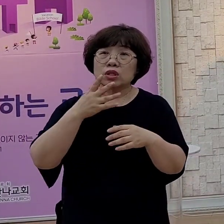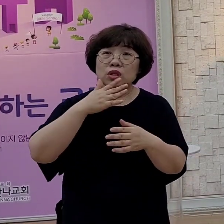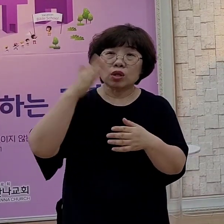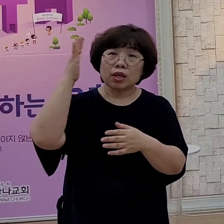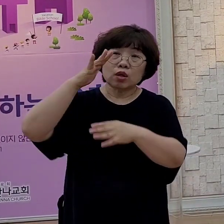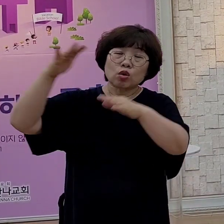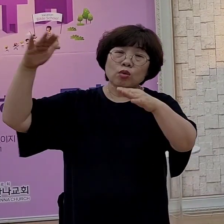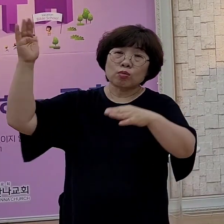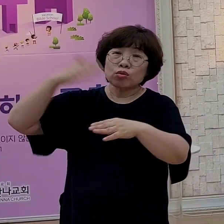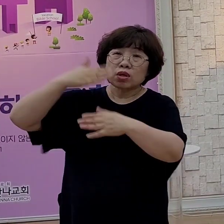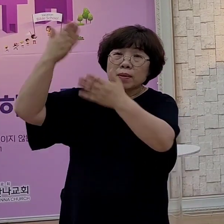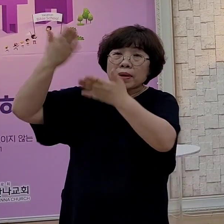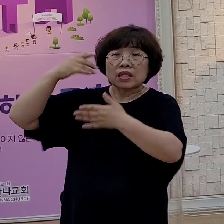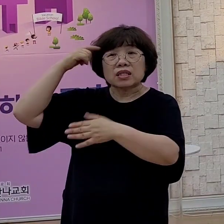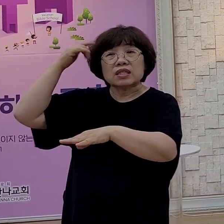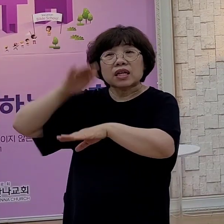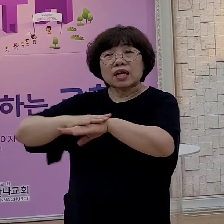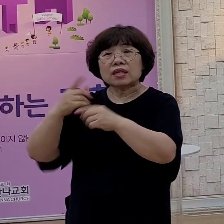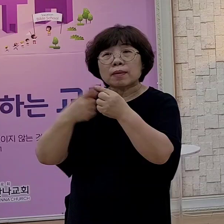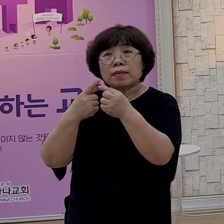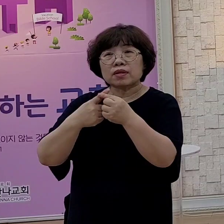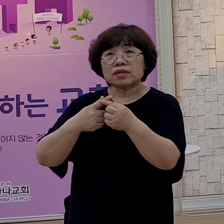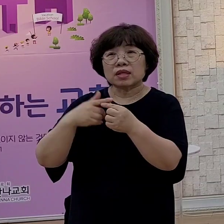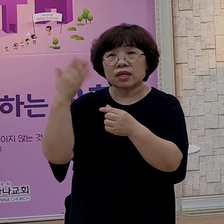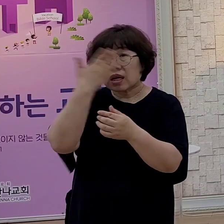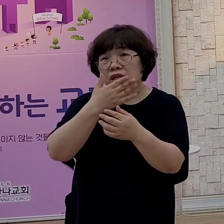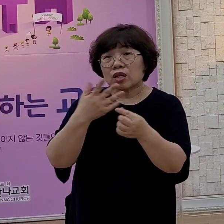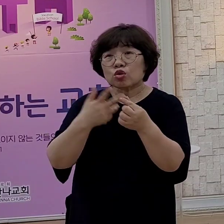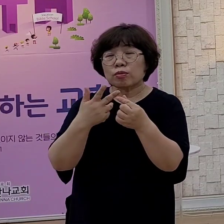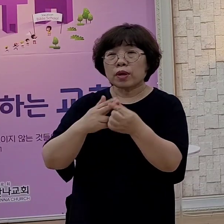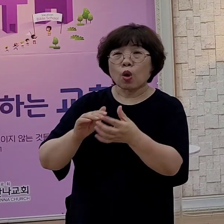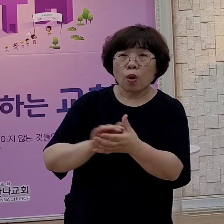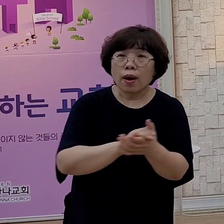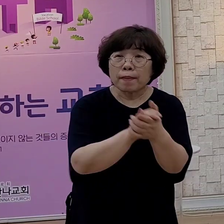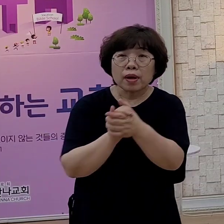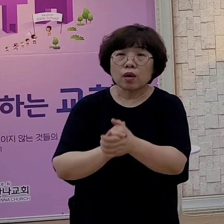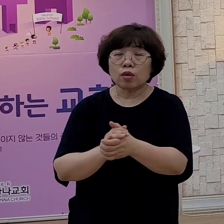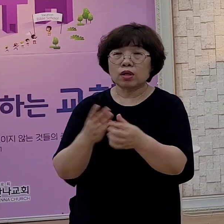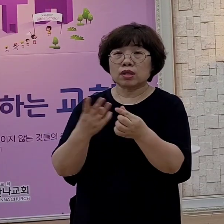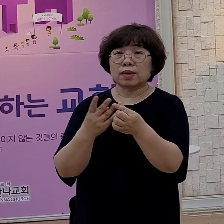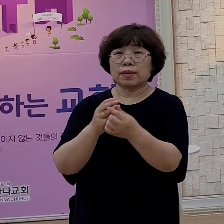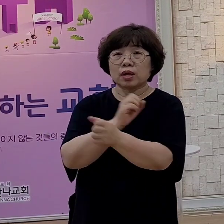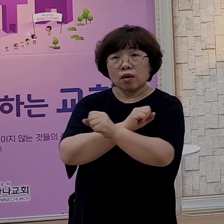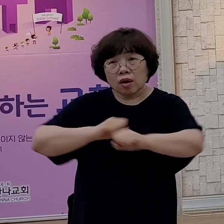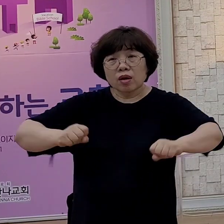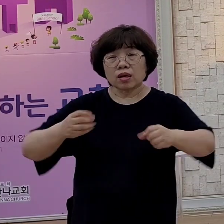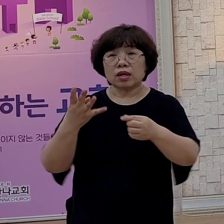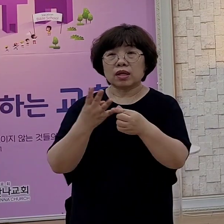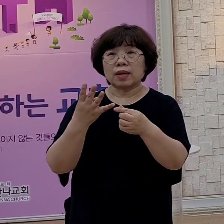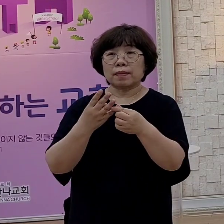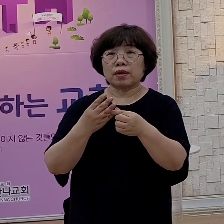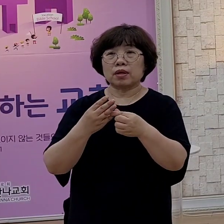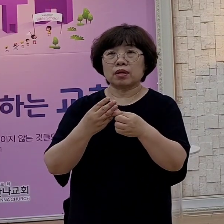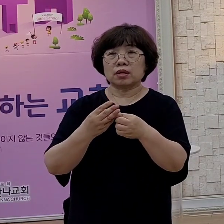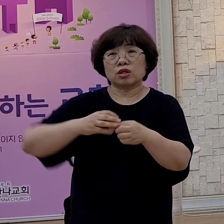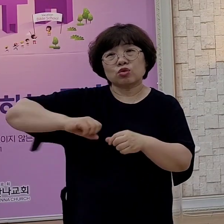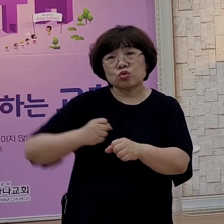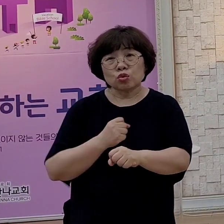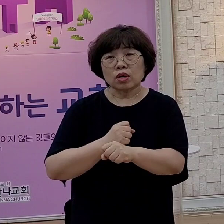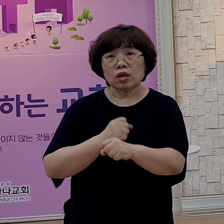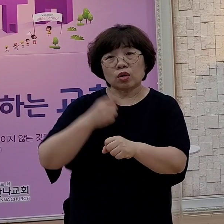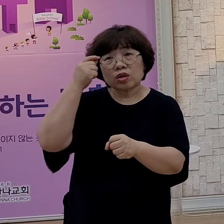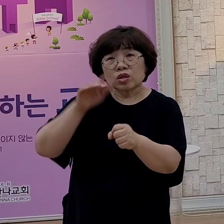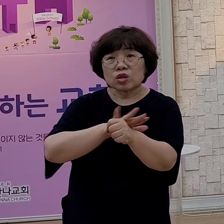오직 위로부터 난 지혜는 첫째 성결하고 다음에 화평하고 관용하고